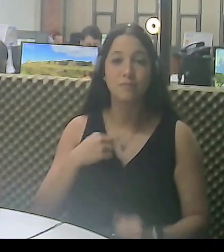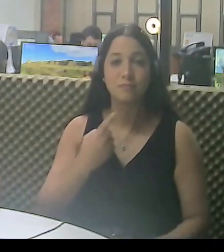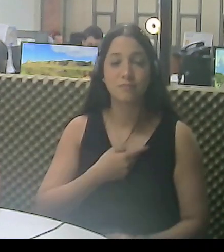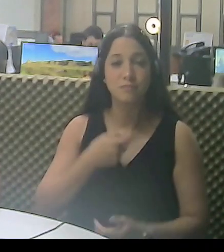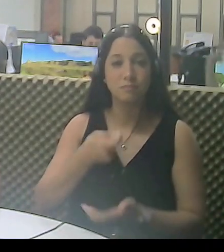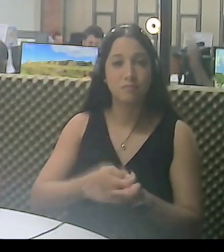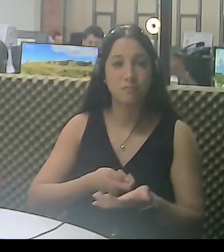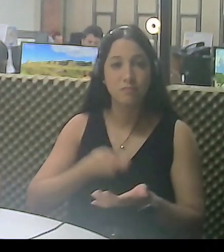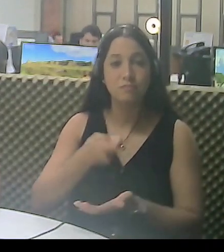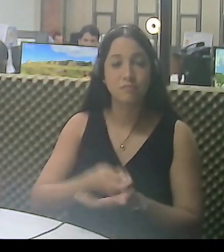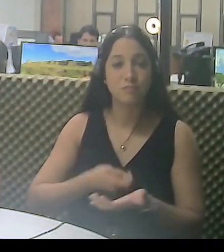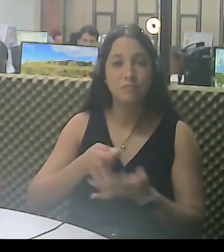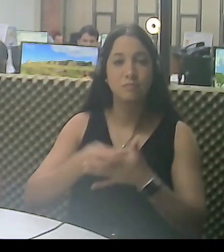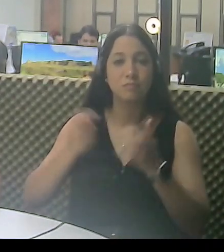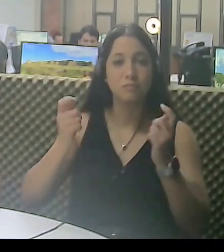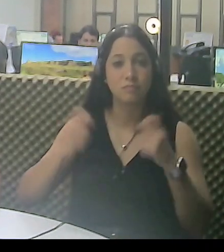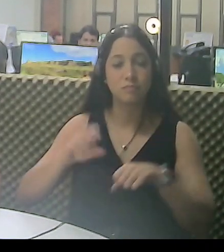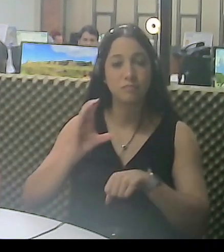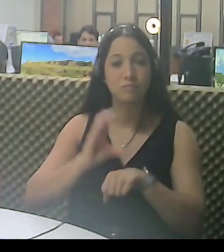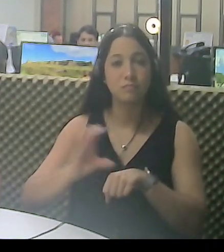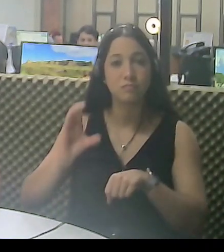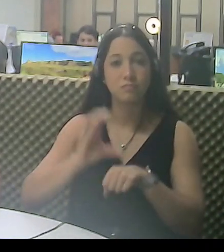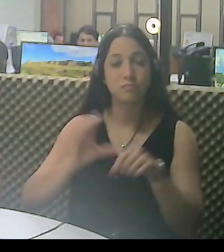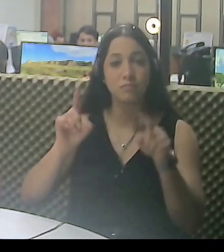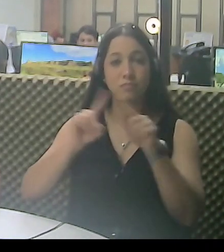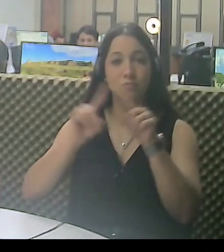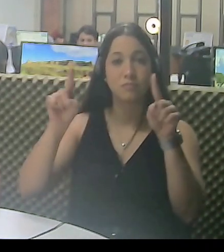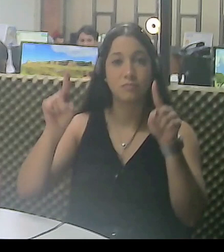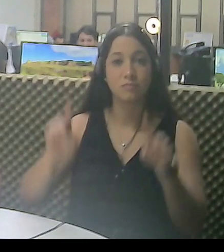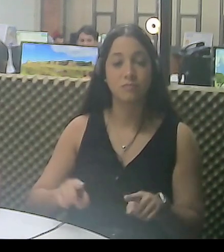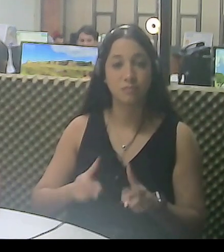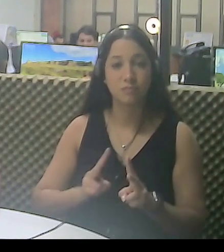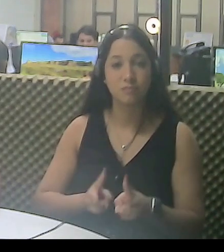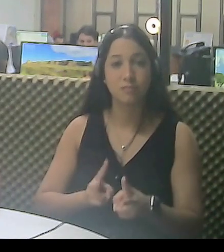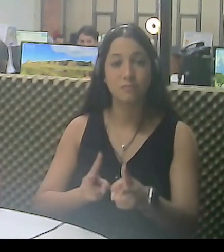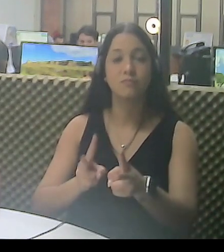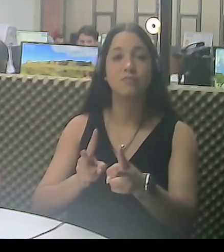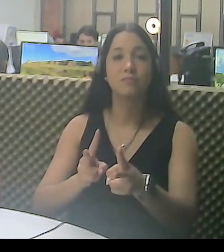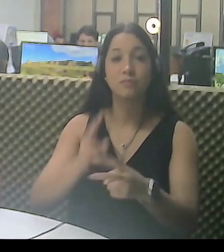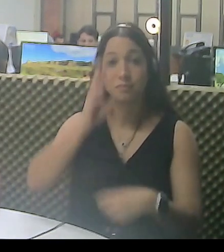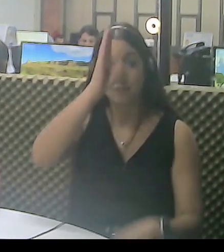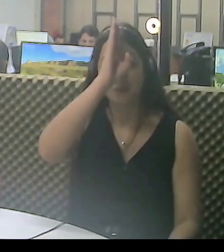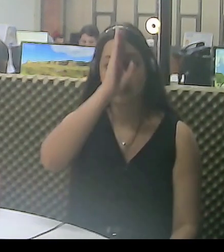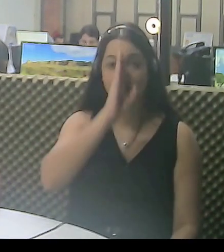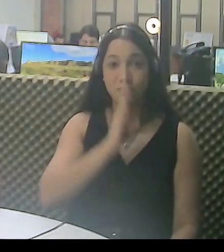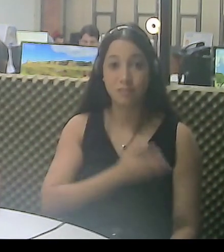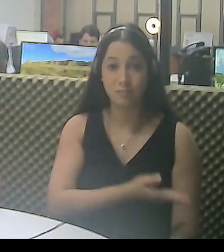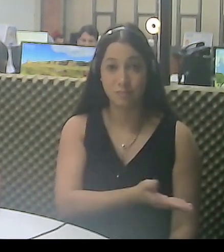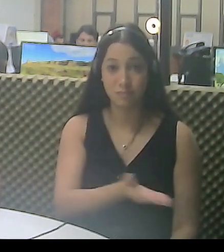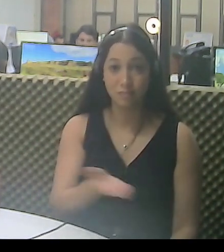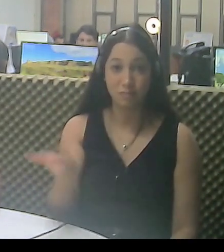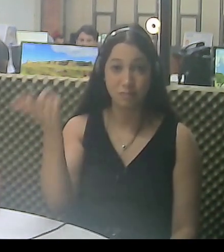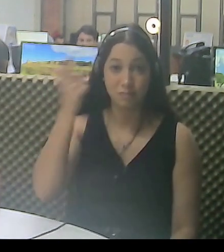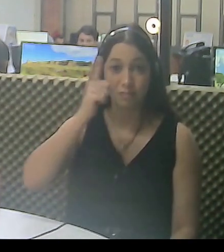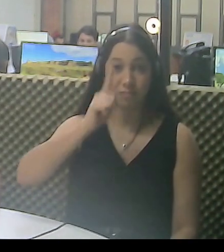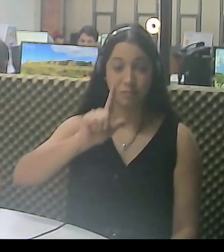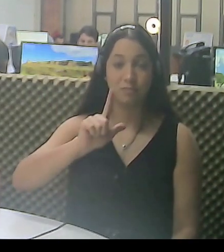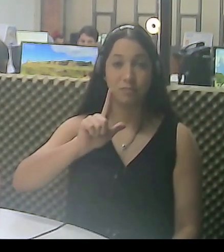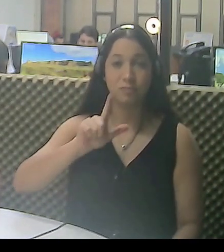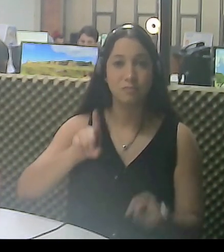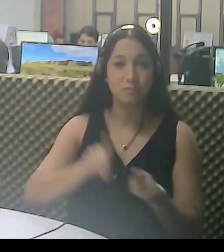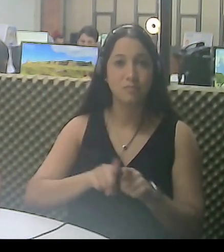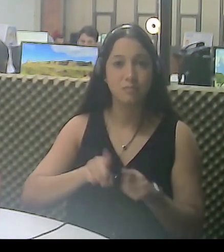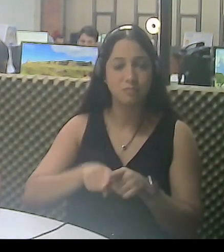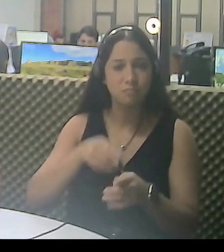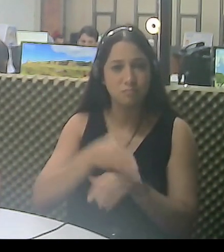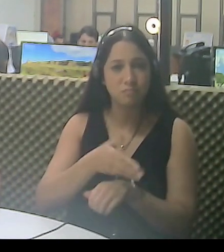esses ciclos e com essas capacitações para os servidores, sempre buscando ele de forma gratuita, para que vocês consigam se engajar também